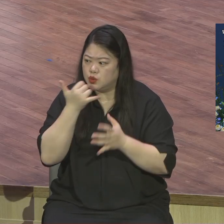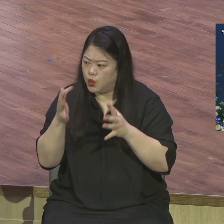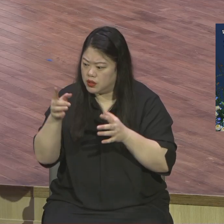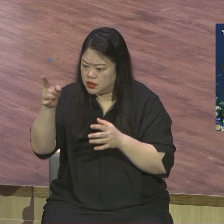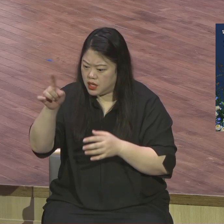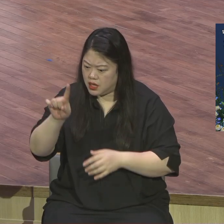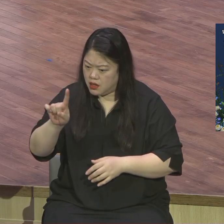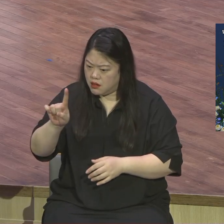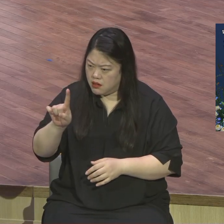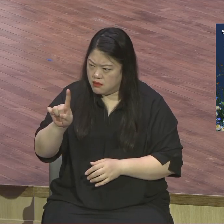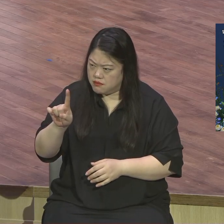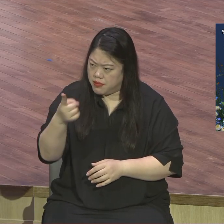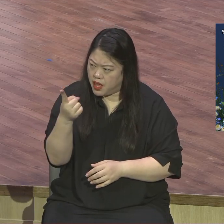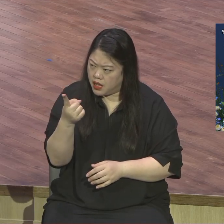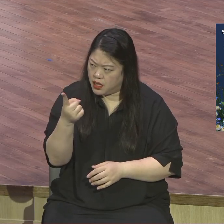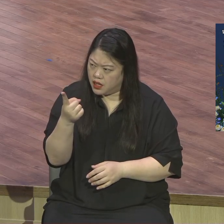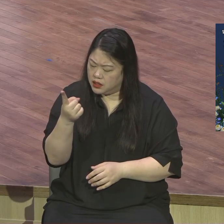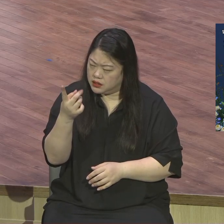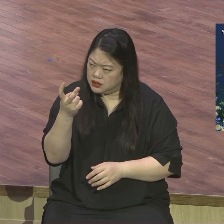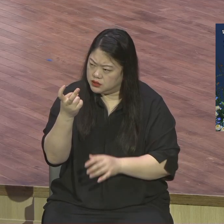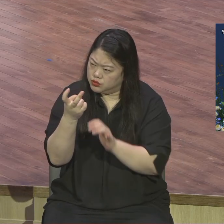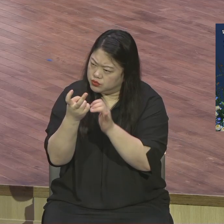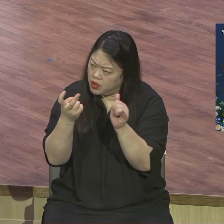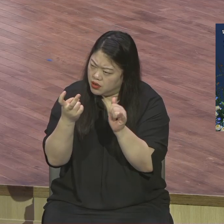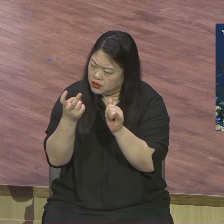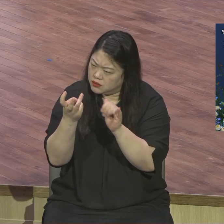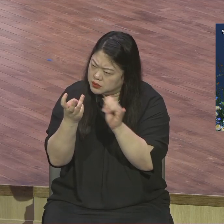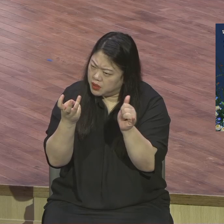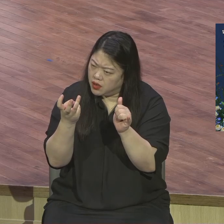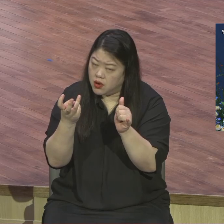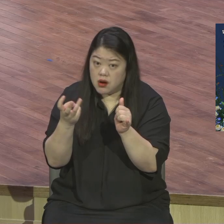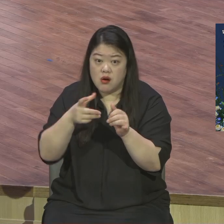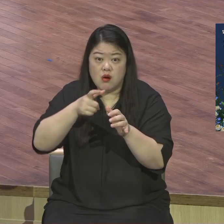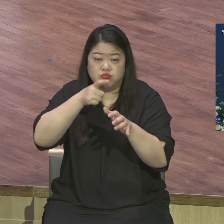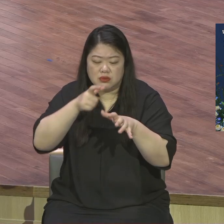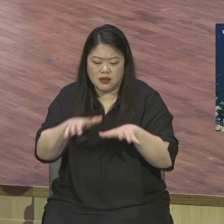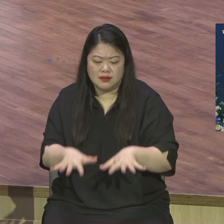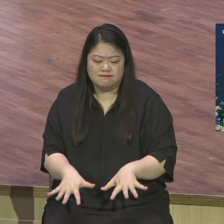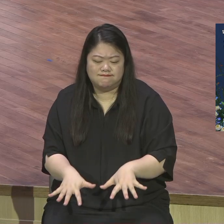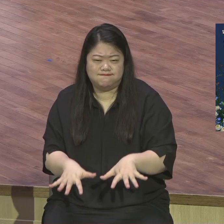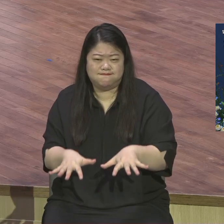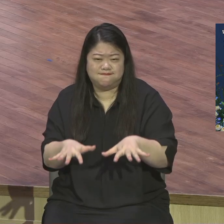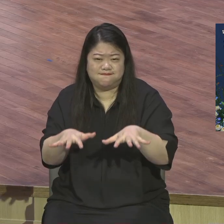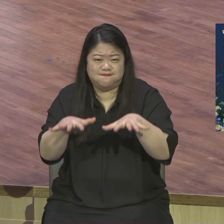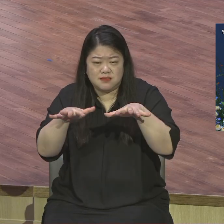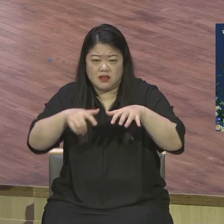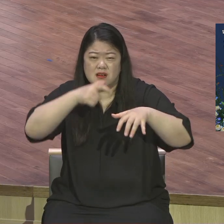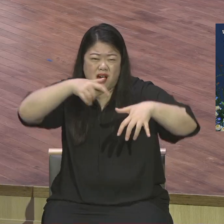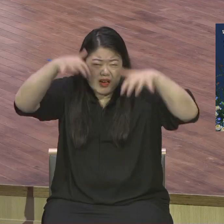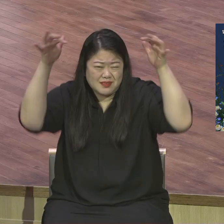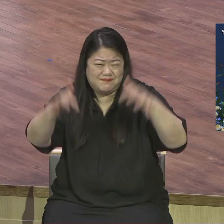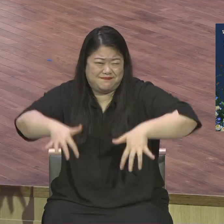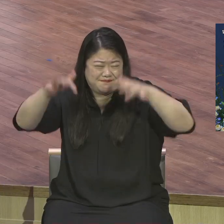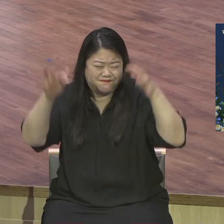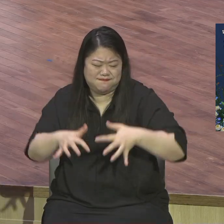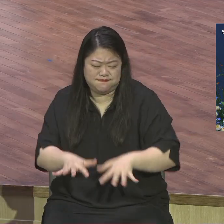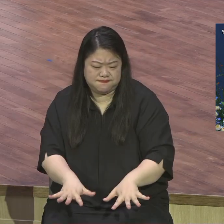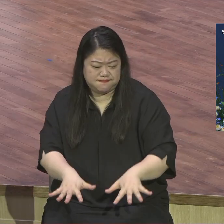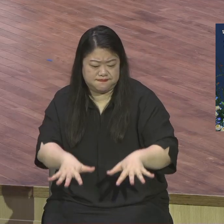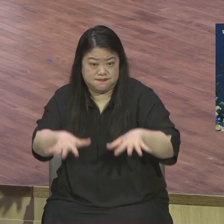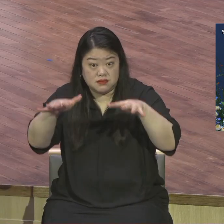손진국 중에 손진국이 유럽이 지금 난리야 지금 대홍수원 그래서 지금